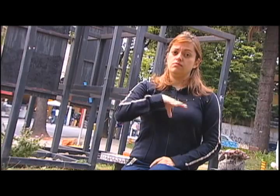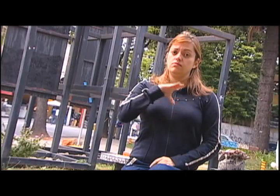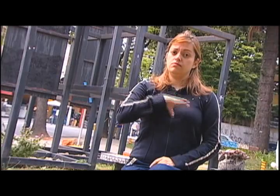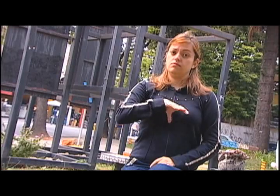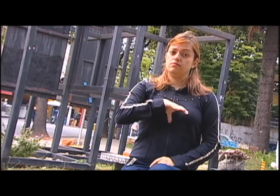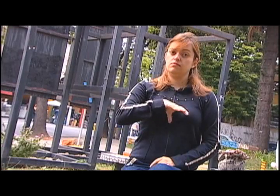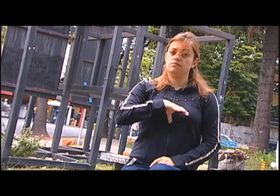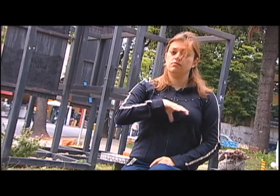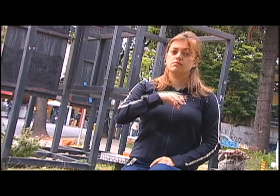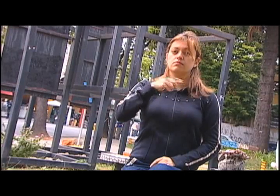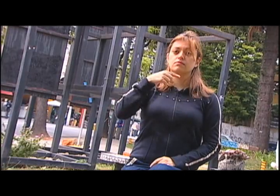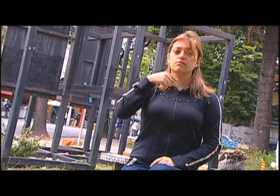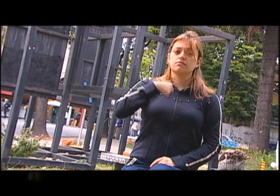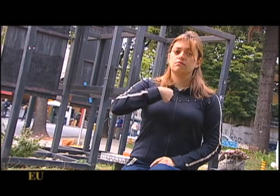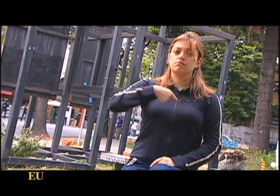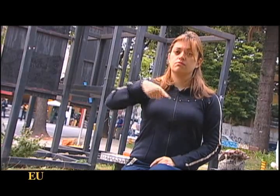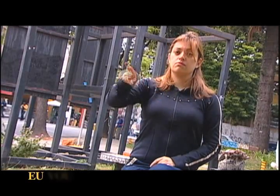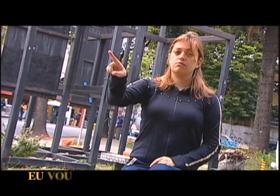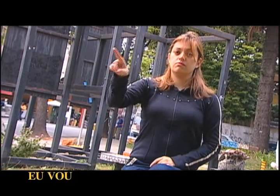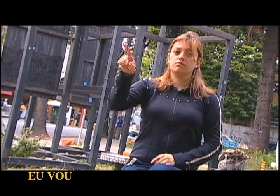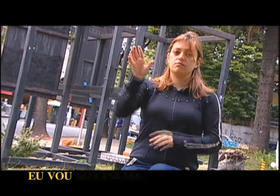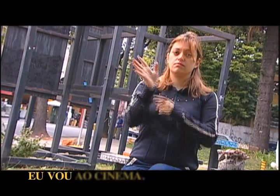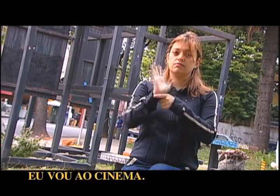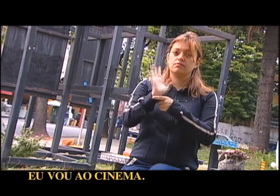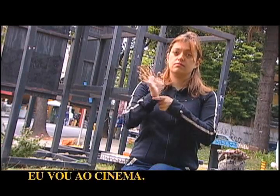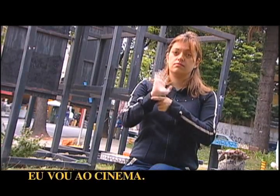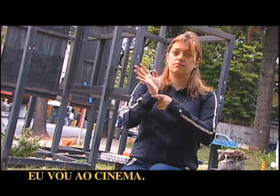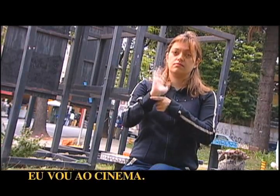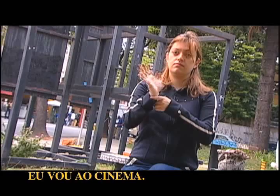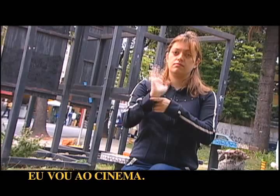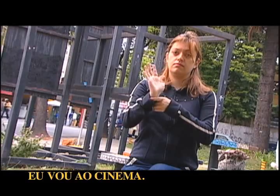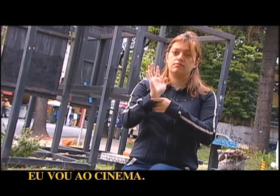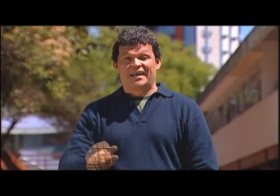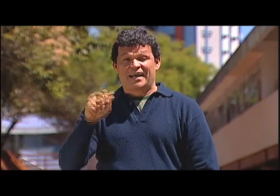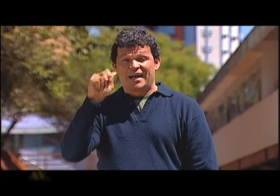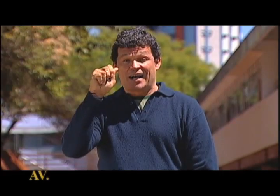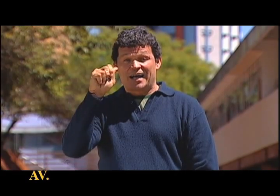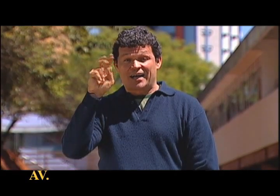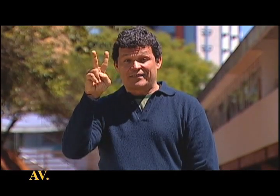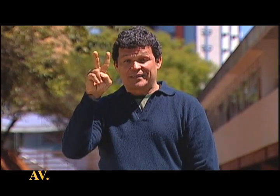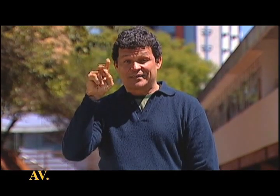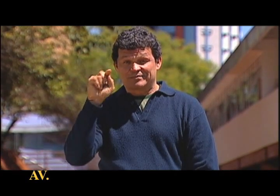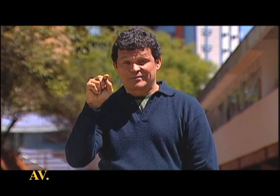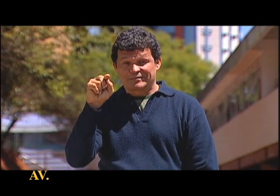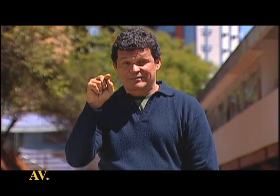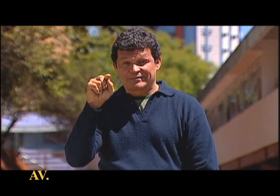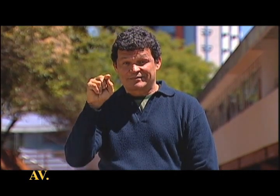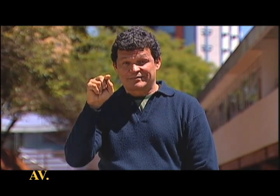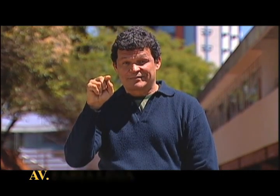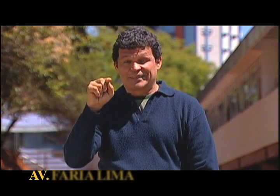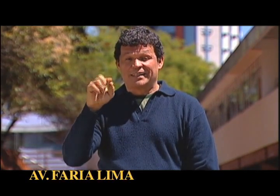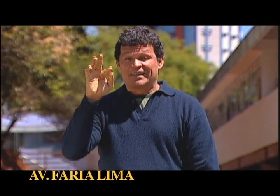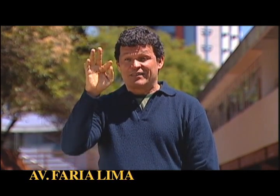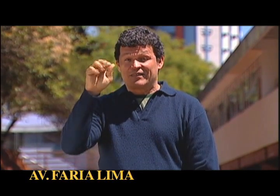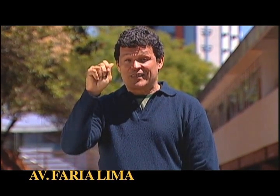E não eu vou ao cinema, como em português. Para nomes próprios ou de ruas, os surdos usam